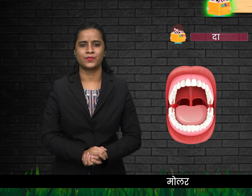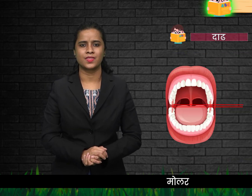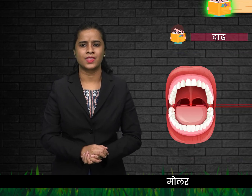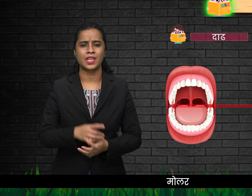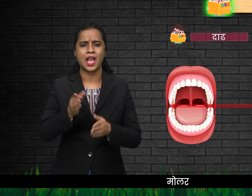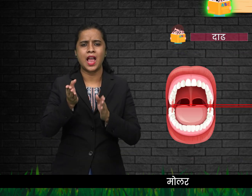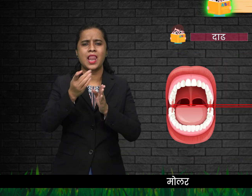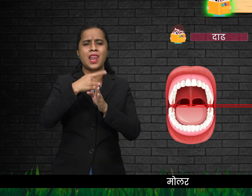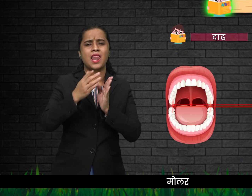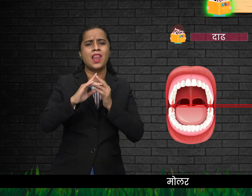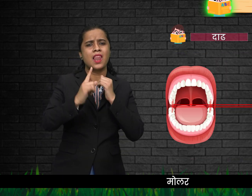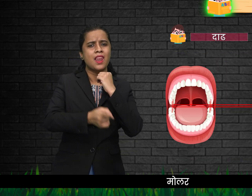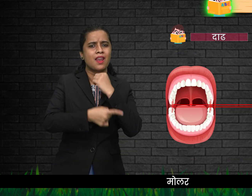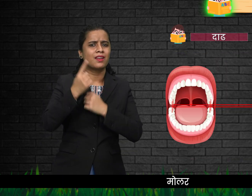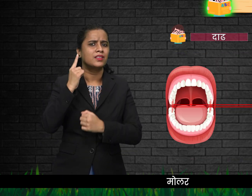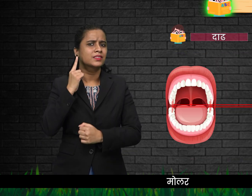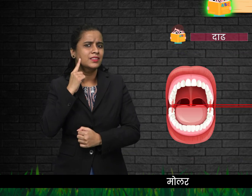मोलार,